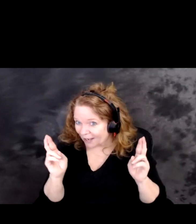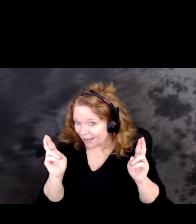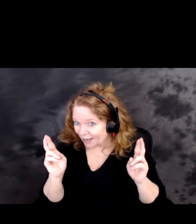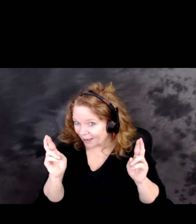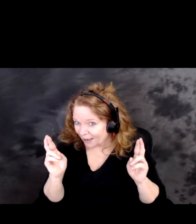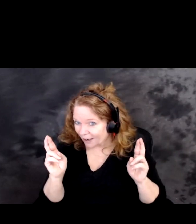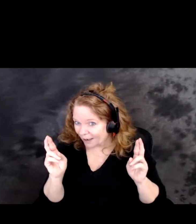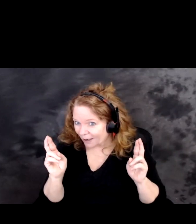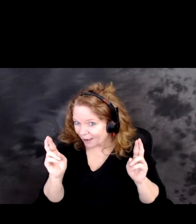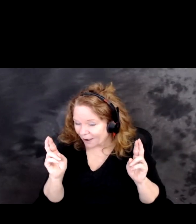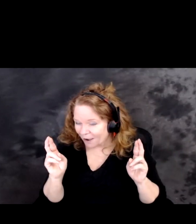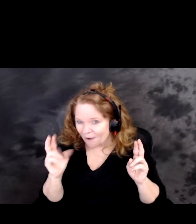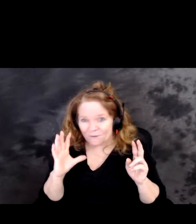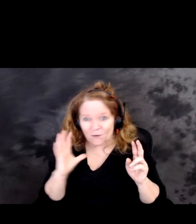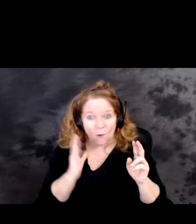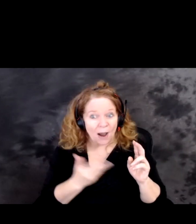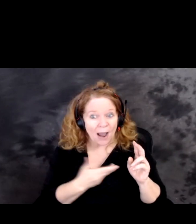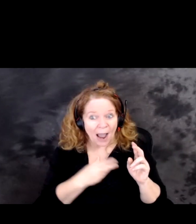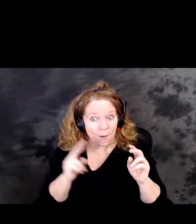listos para